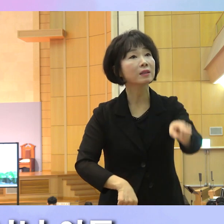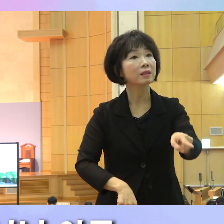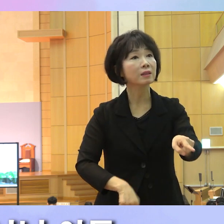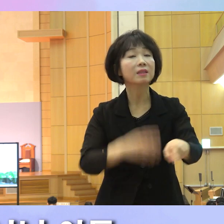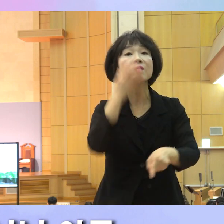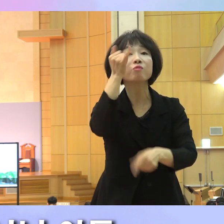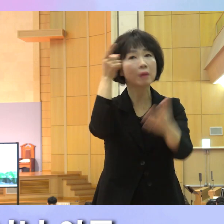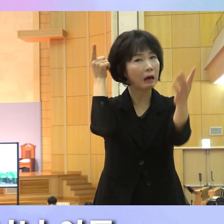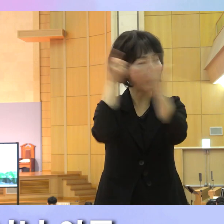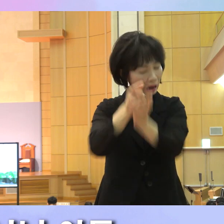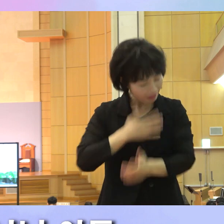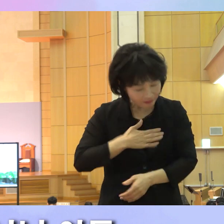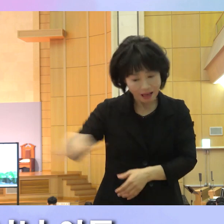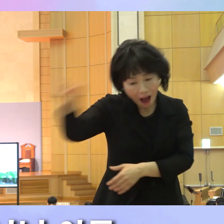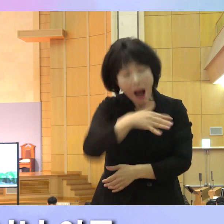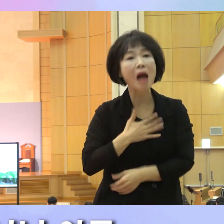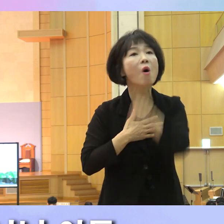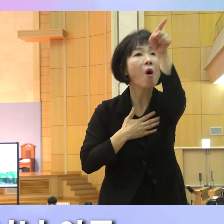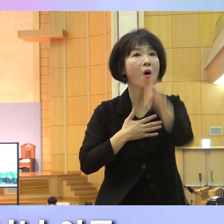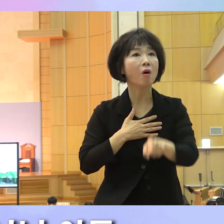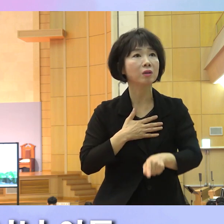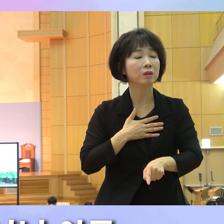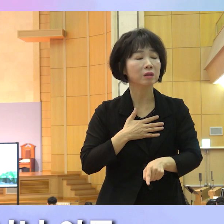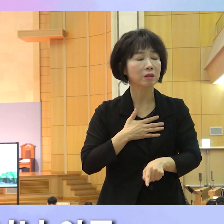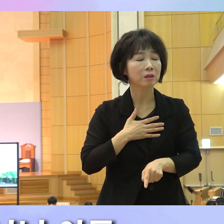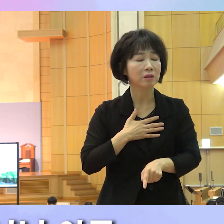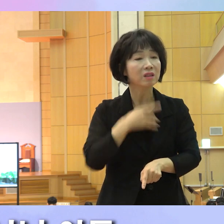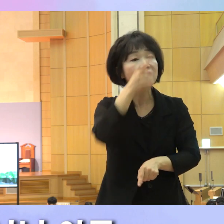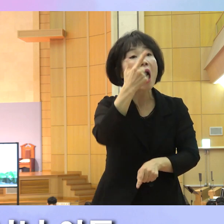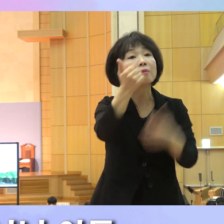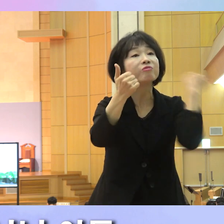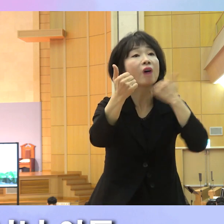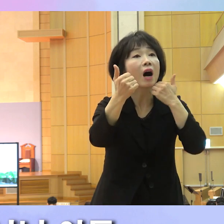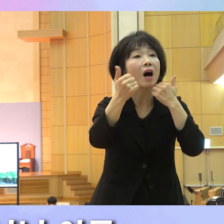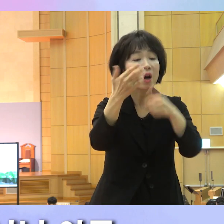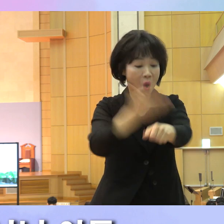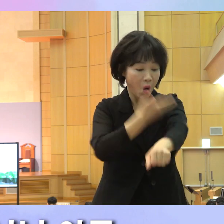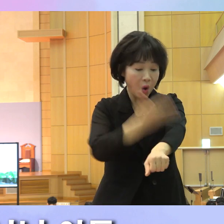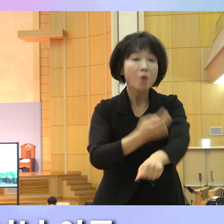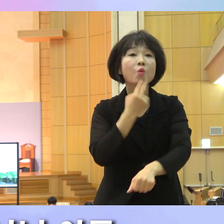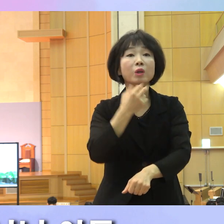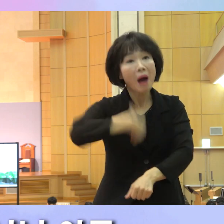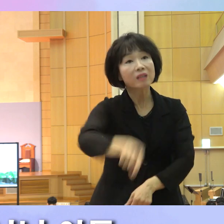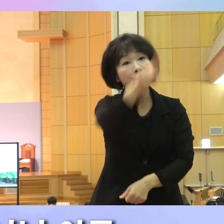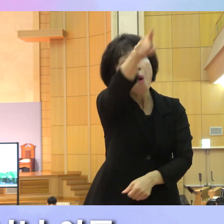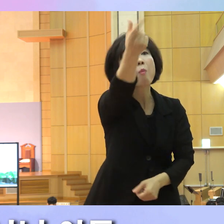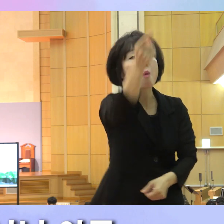아는데, 제가 이 말은 예수님이 지금 어찌하여